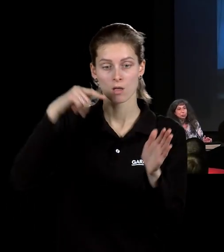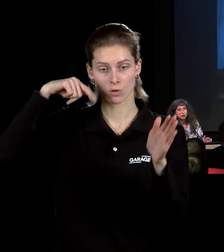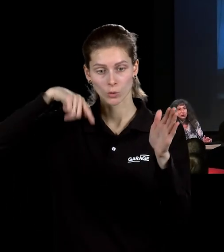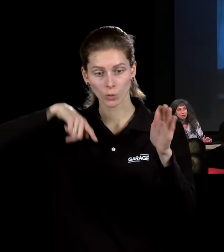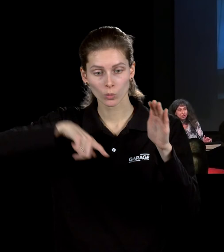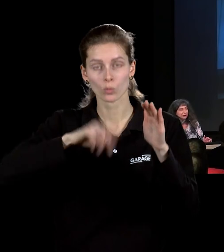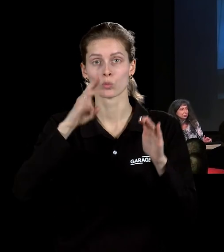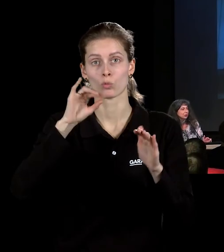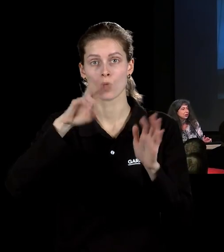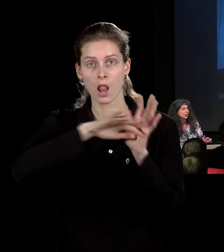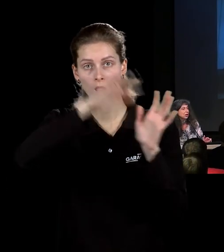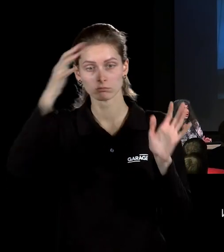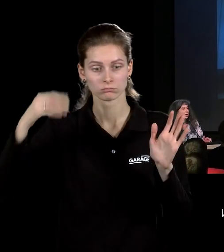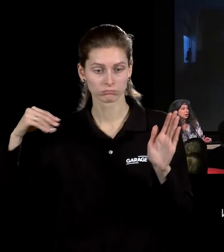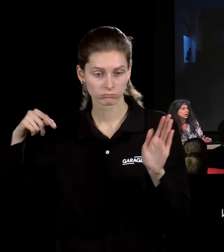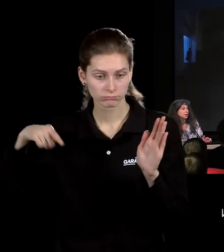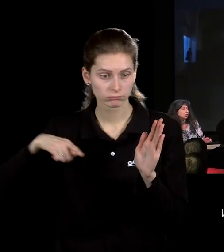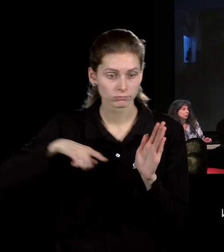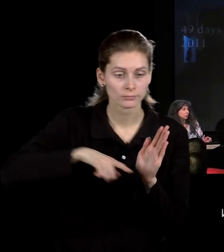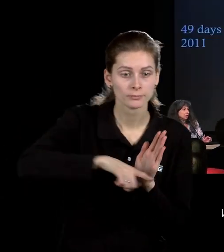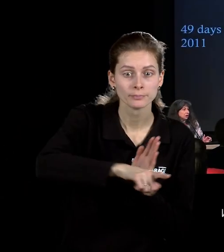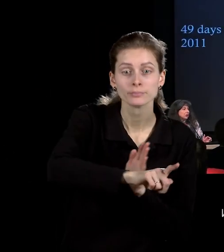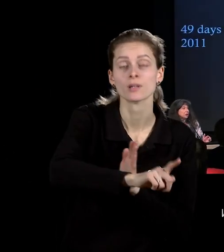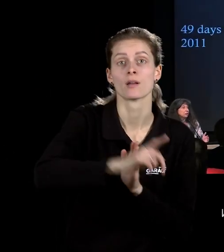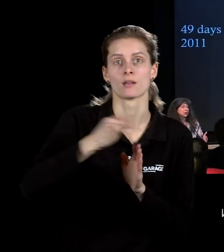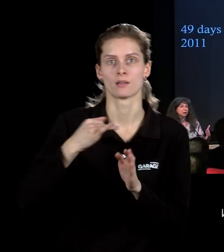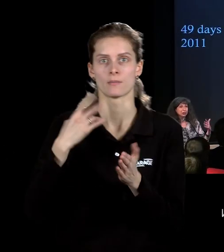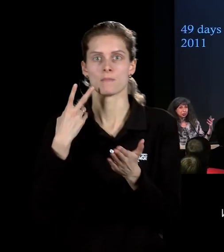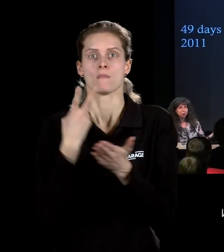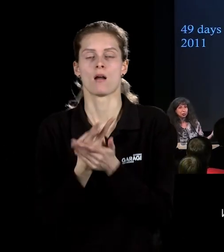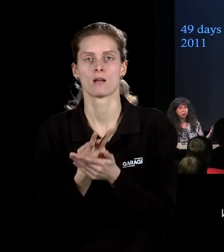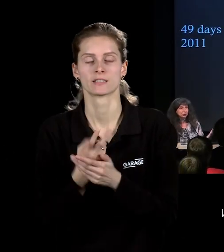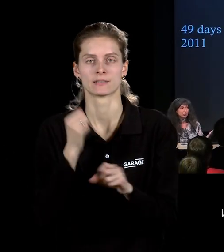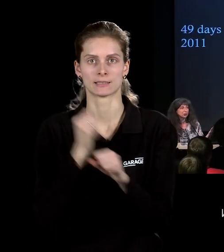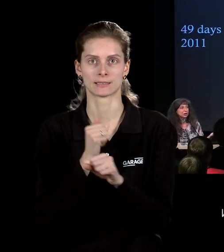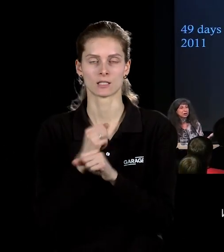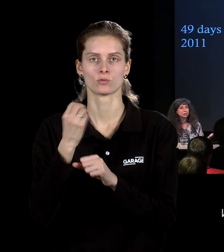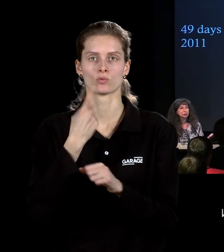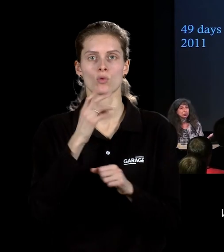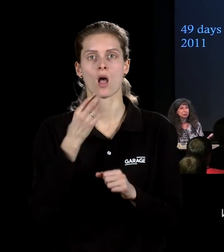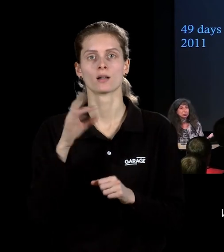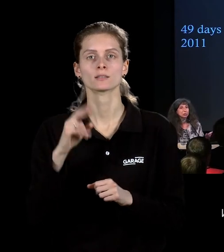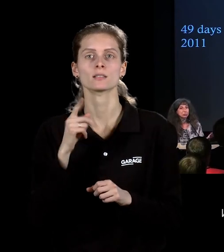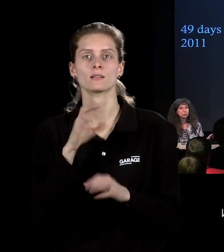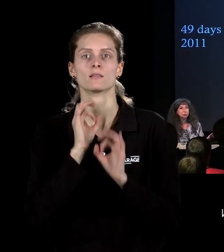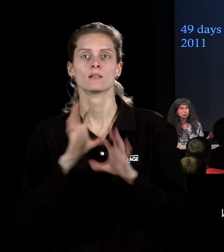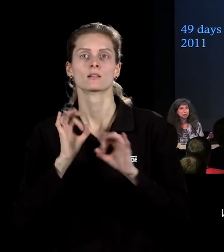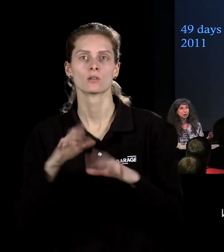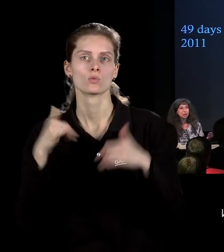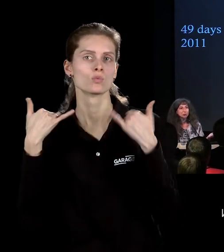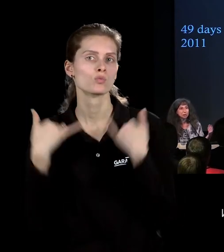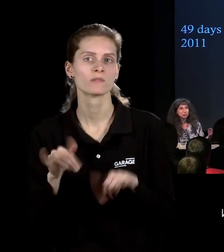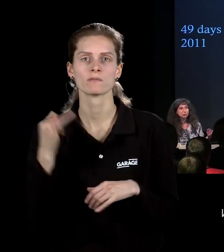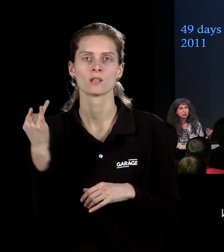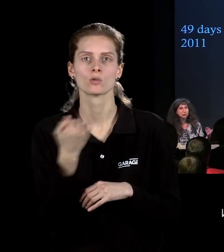Он просто такой представляет ready-made и рассказывает, делает еще одну акцию, рассказывая удивительную